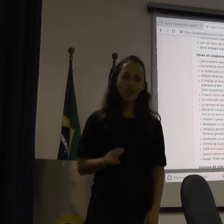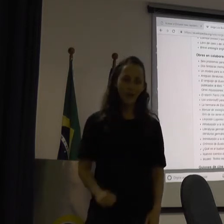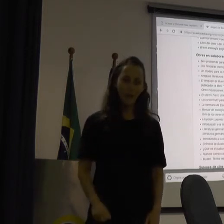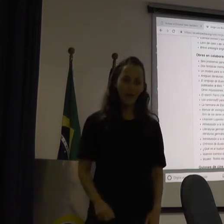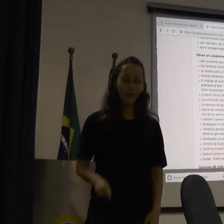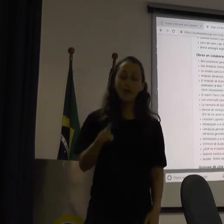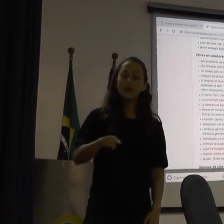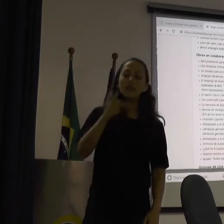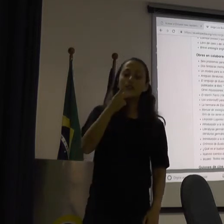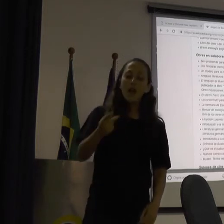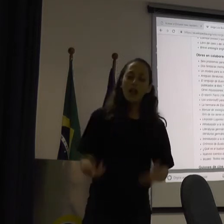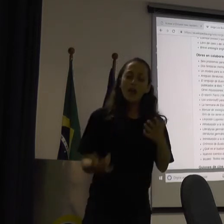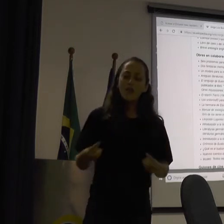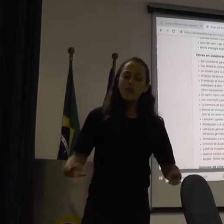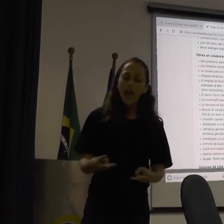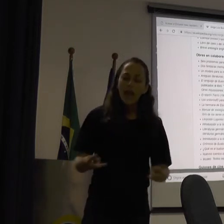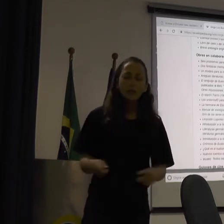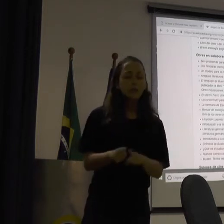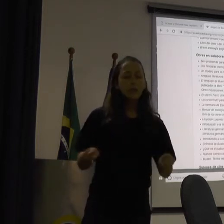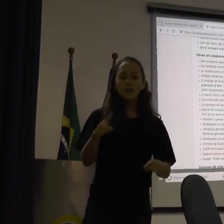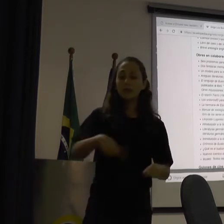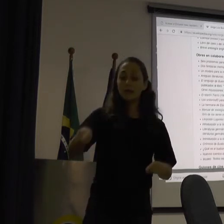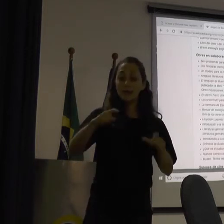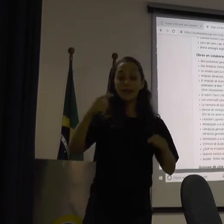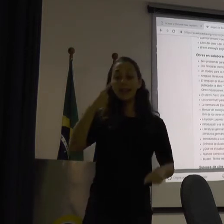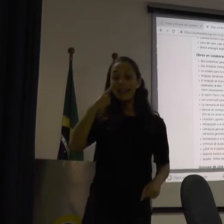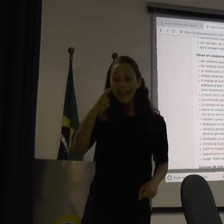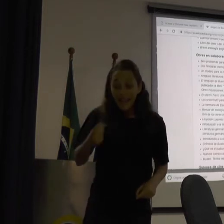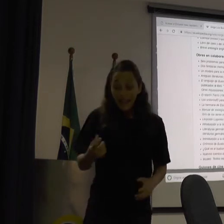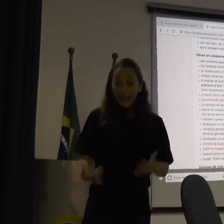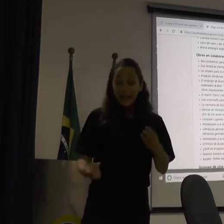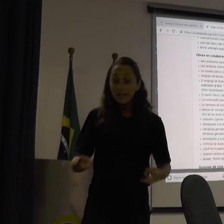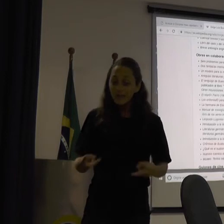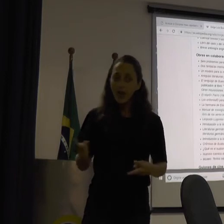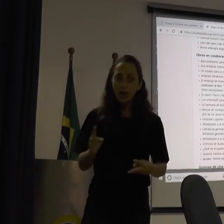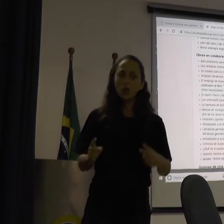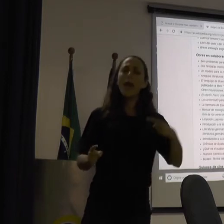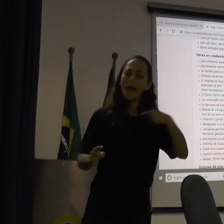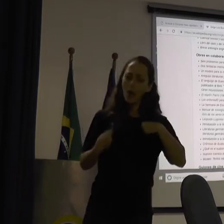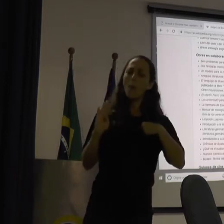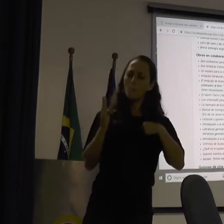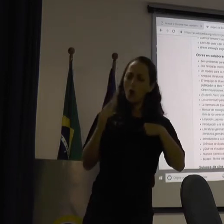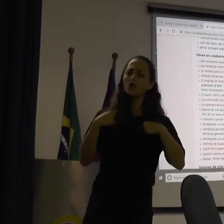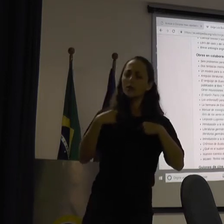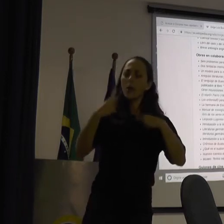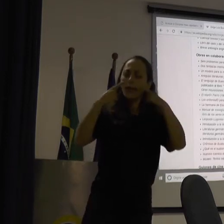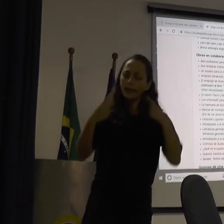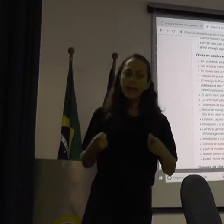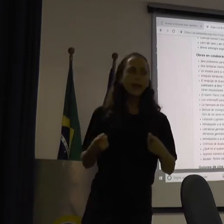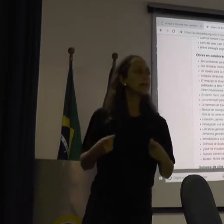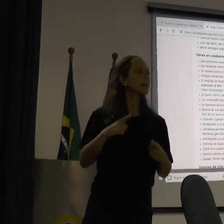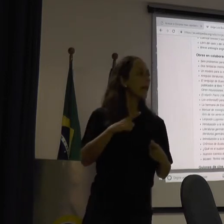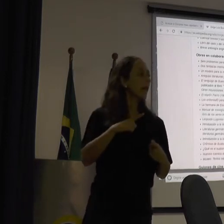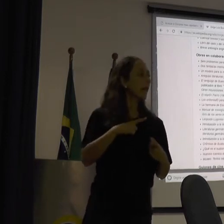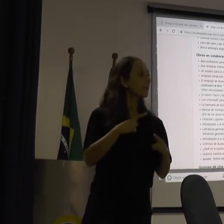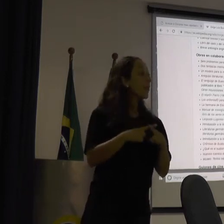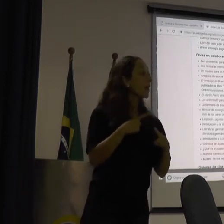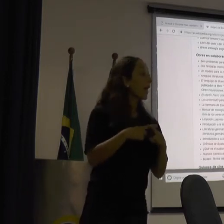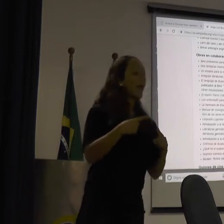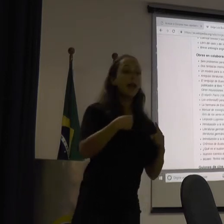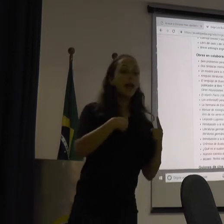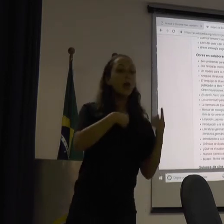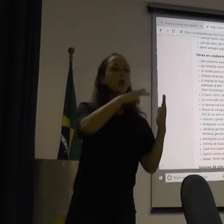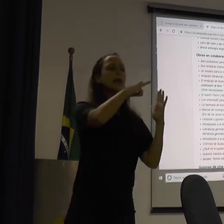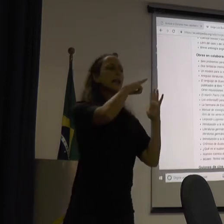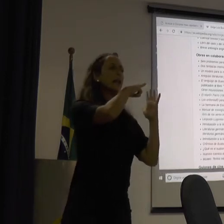falam do inferno, mas vocês não se interessam pelo inferno. Eu me interesso. Eu li toda a obra do